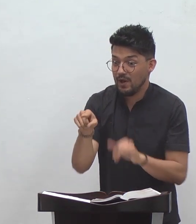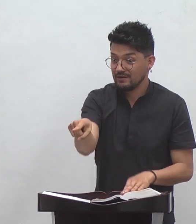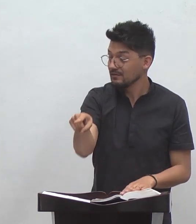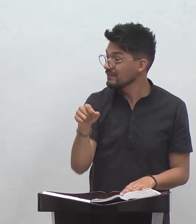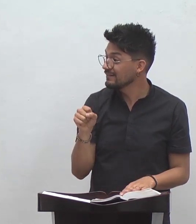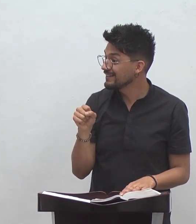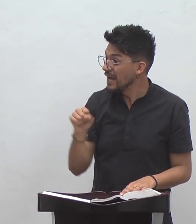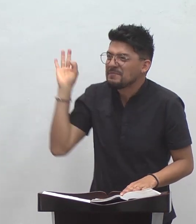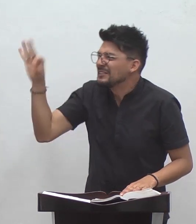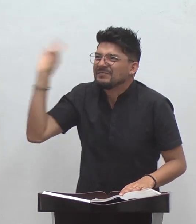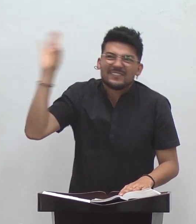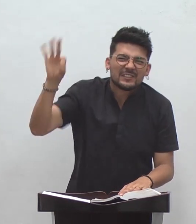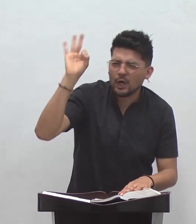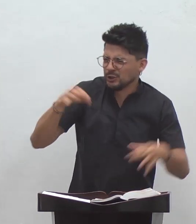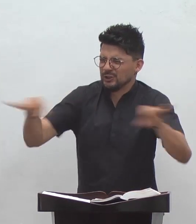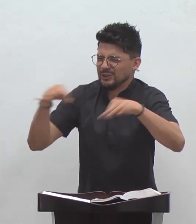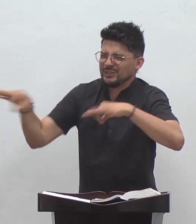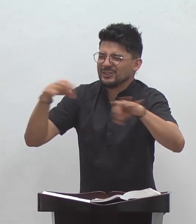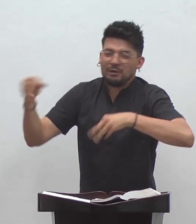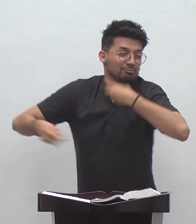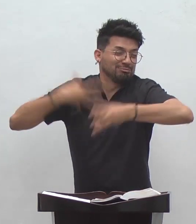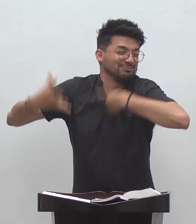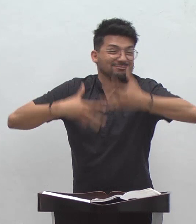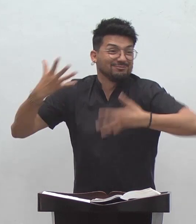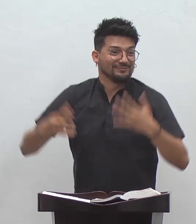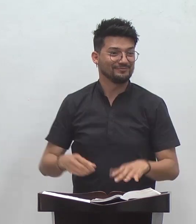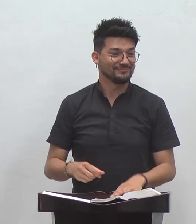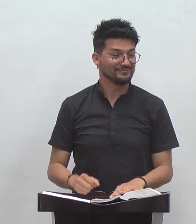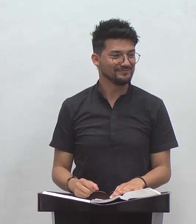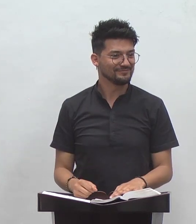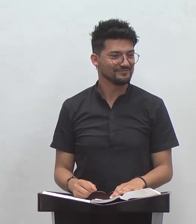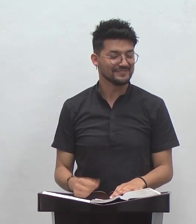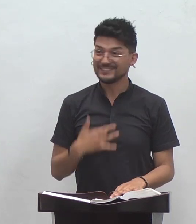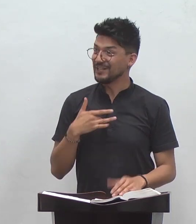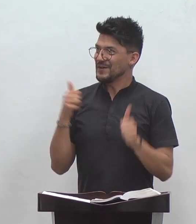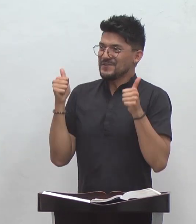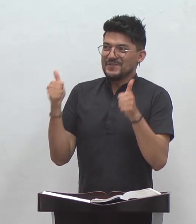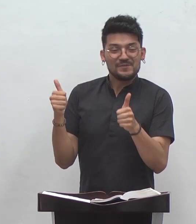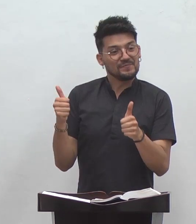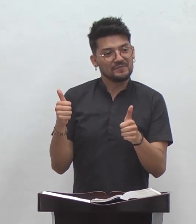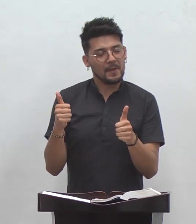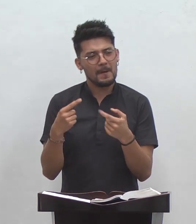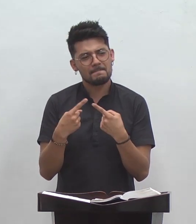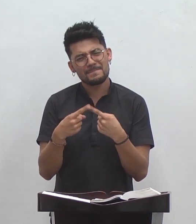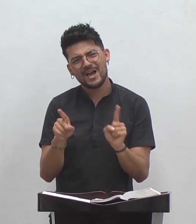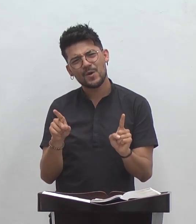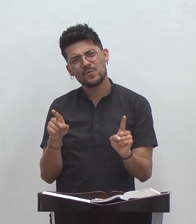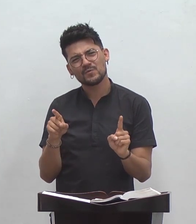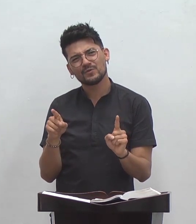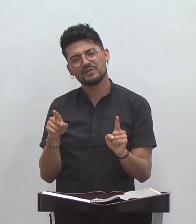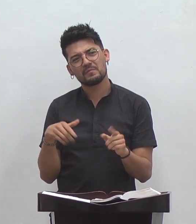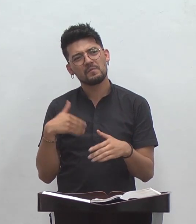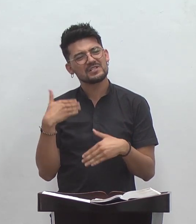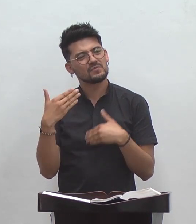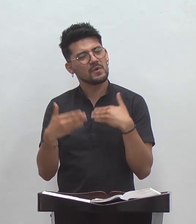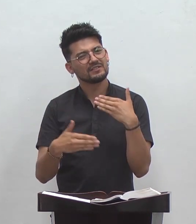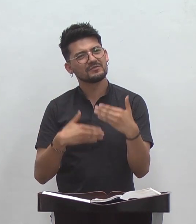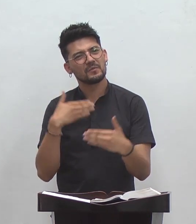Y recuerdo que también en los juegos hacíamos que me interpretaban y me daban voz y yo me sentía gozoso.